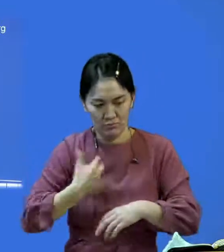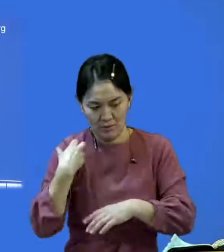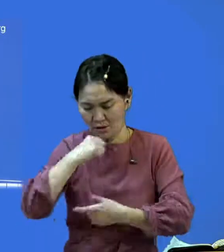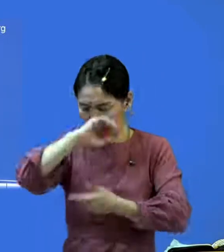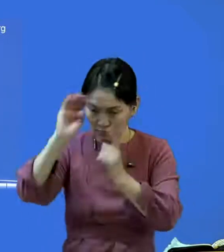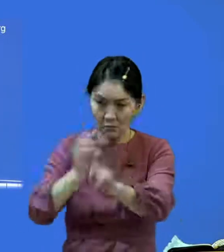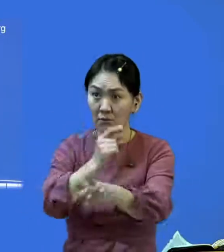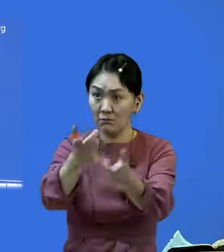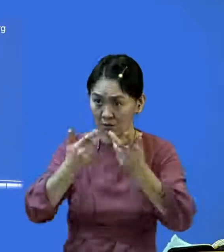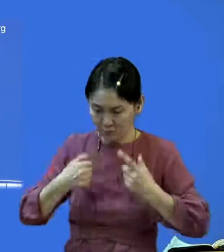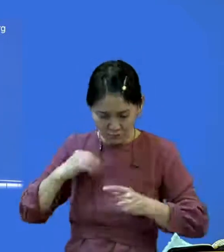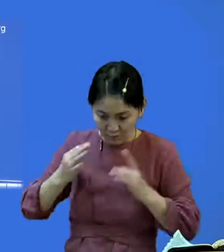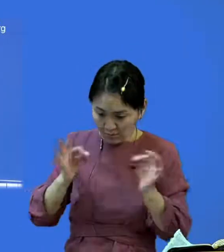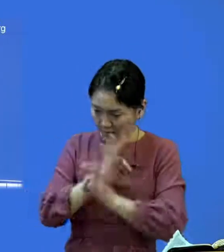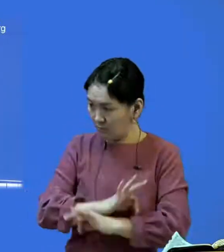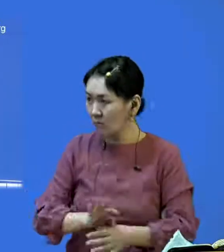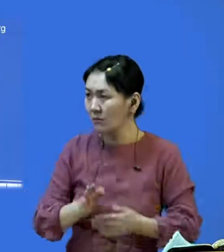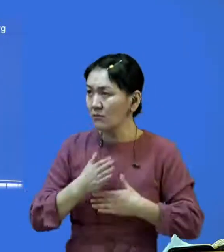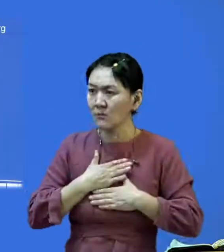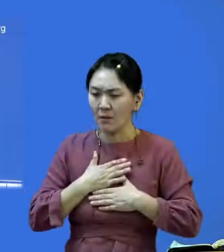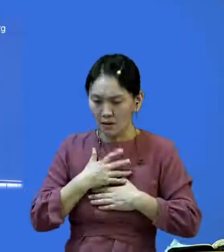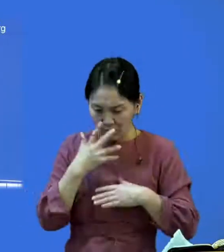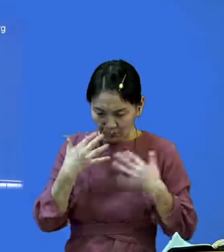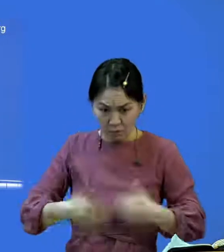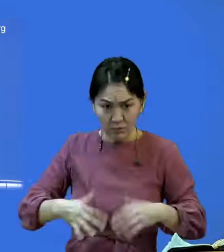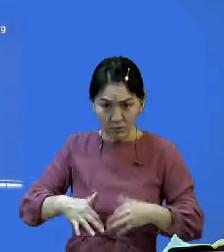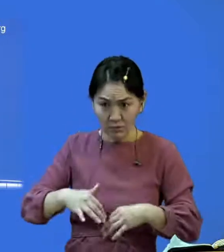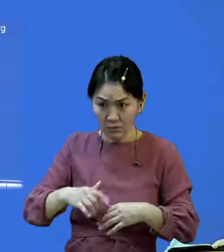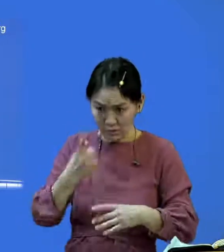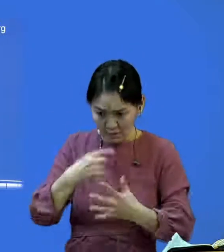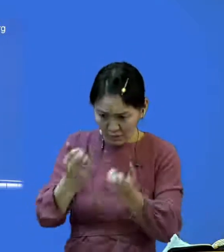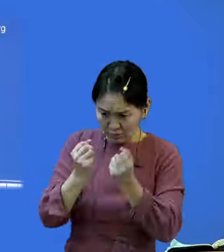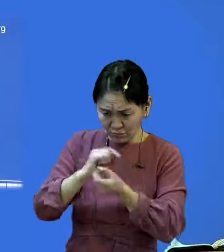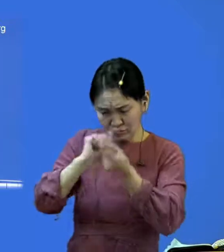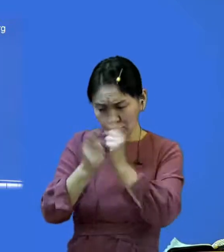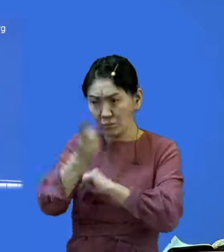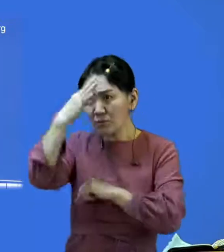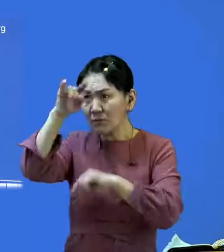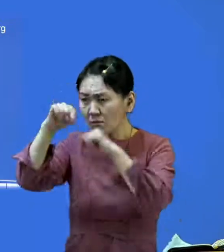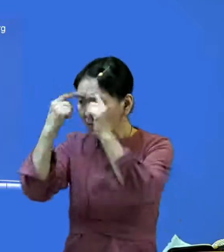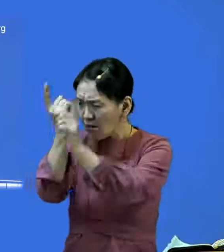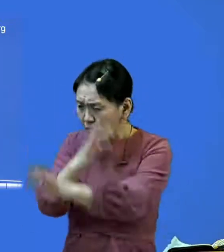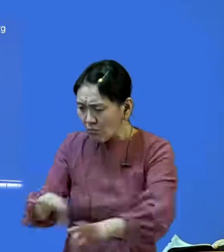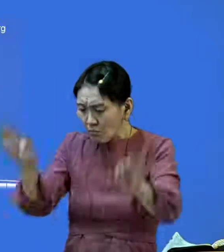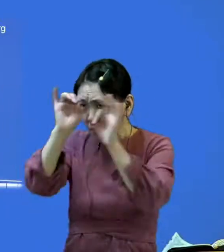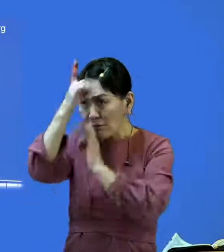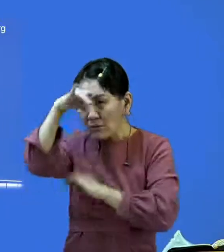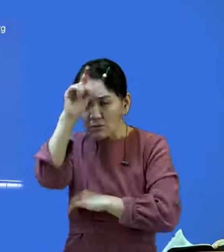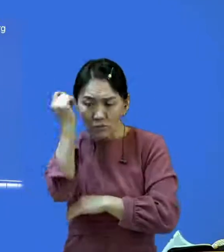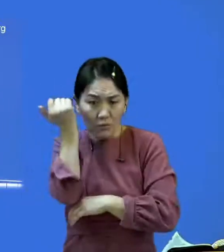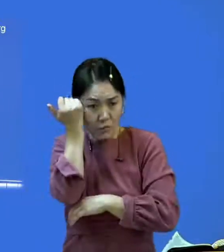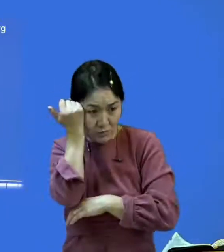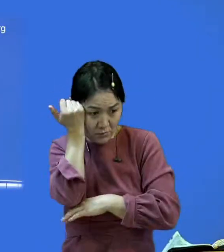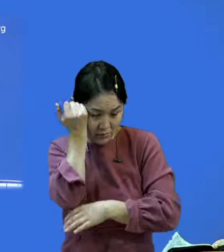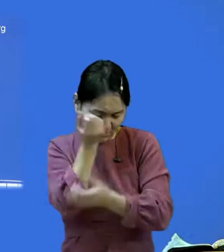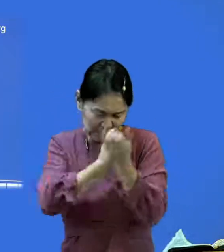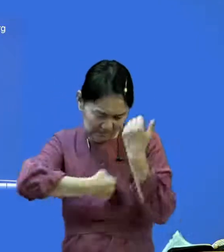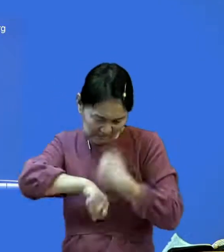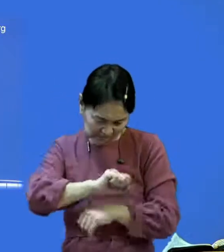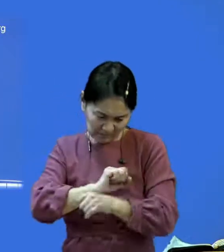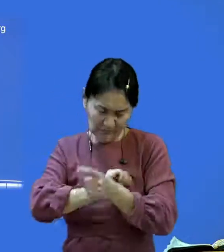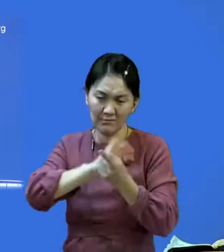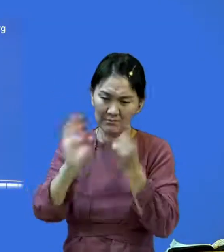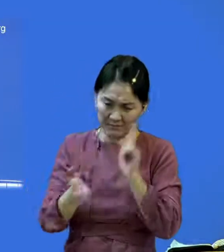тэр хараал шийтгэлийг гин нүглийн бурхны хурга бидний өмнөөс өгч бидний өмнөөс ичхүр зовлон өөрч тэр